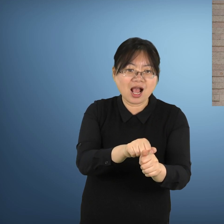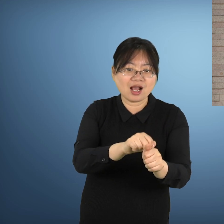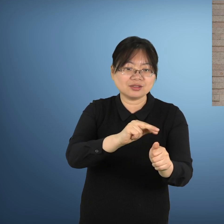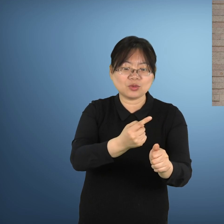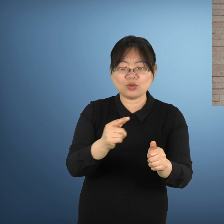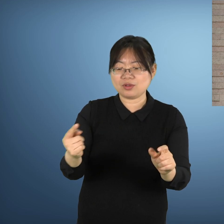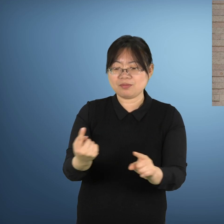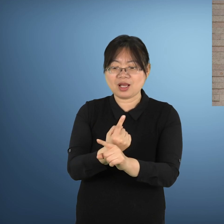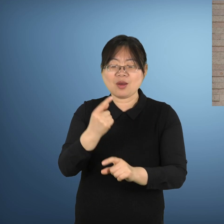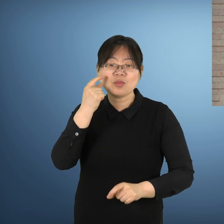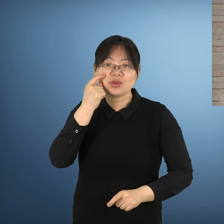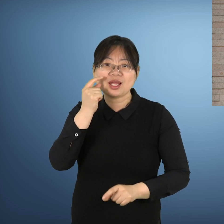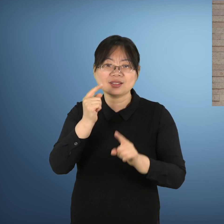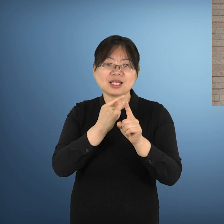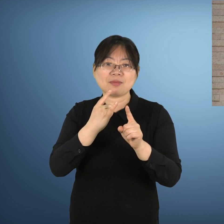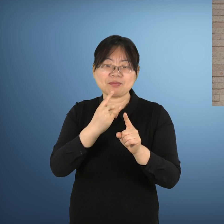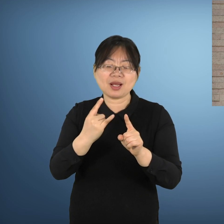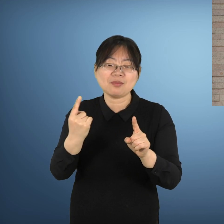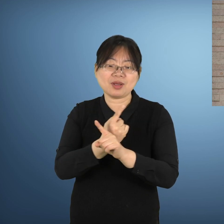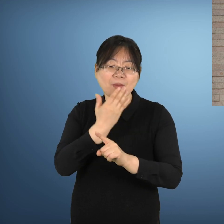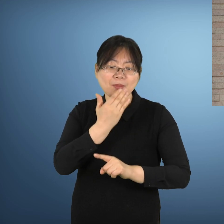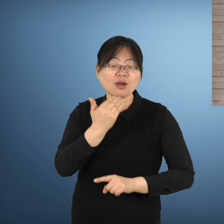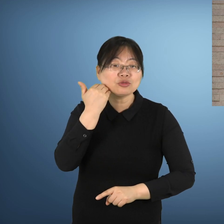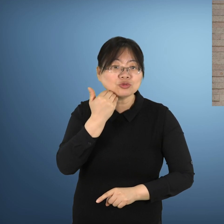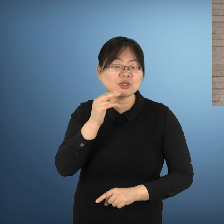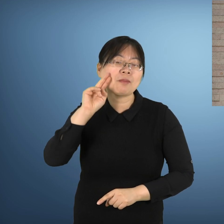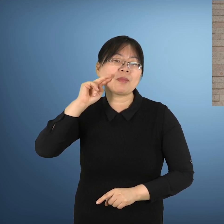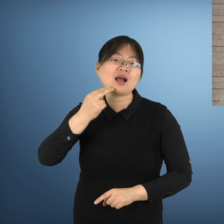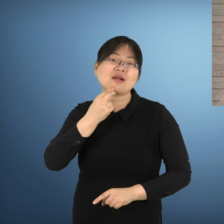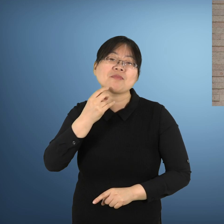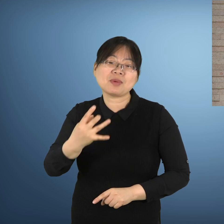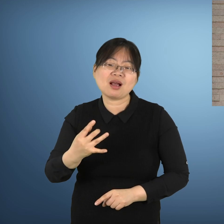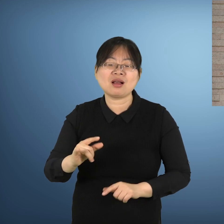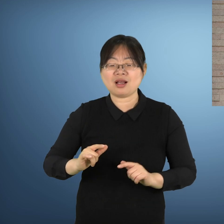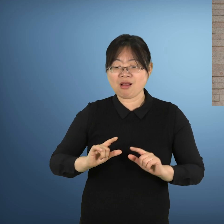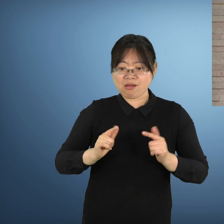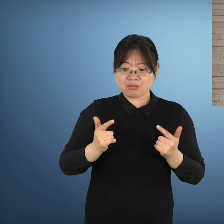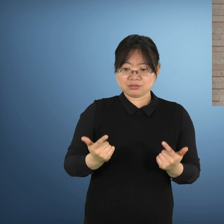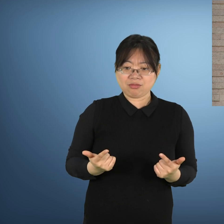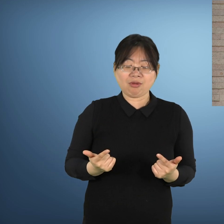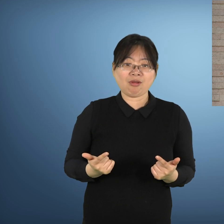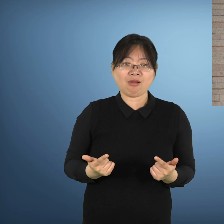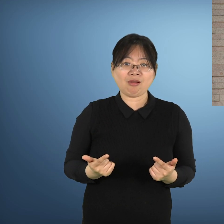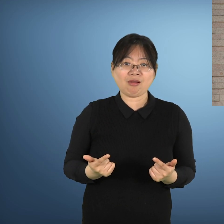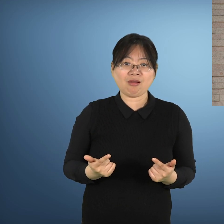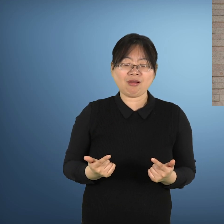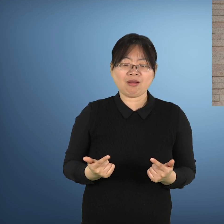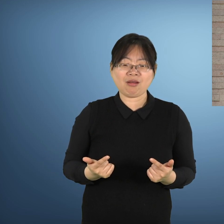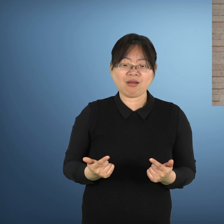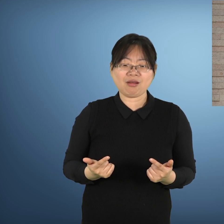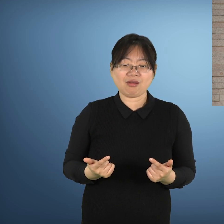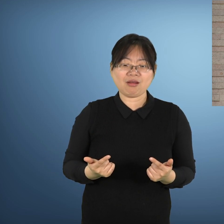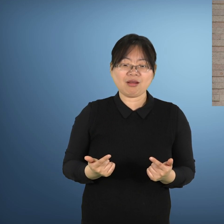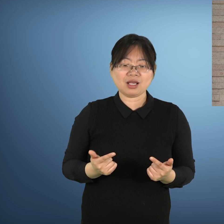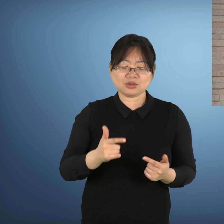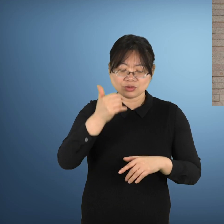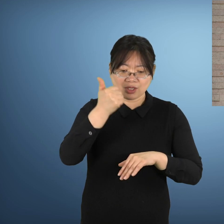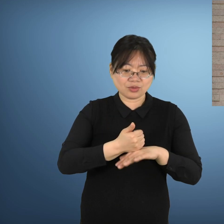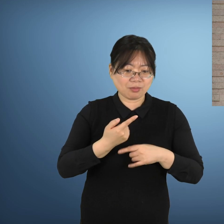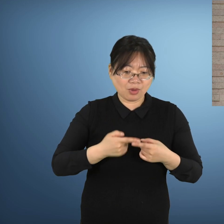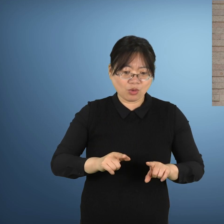한 사람이 뒤집죠. 바울이에요. 아니다. 이것이 최종적 평가가